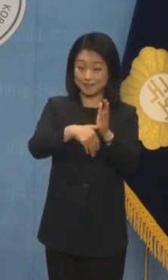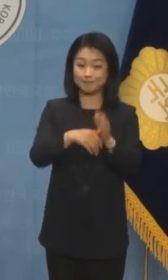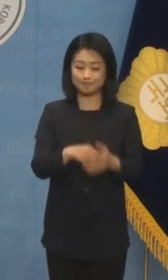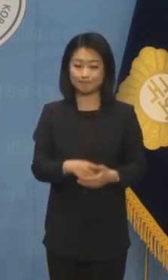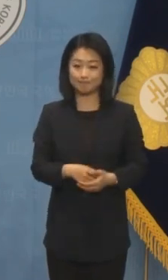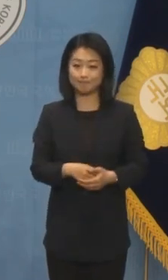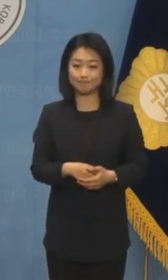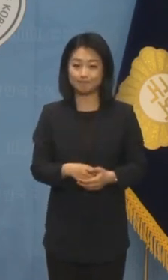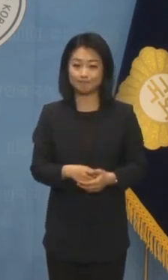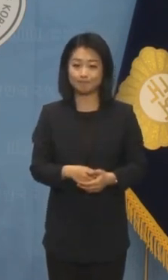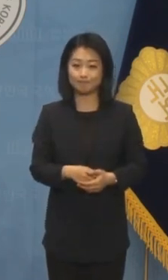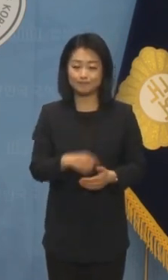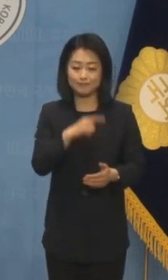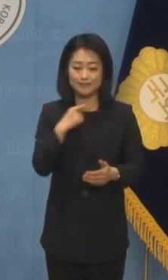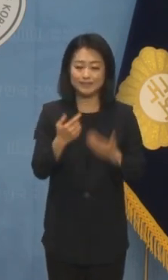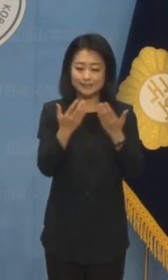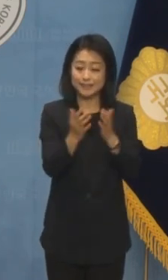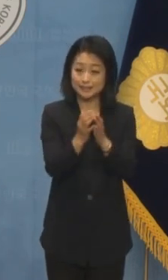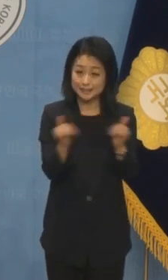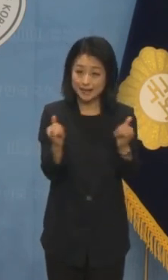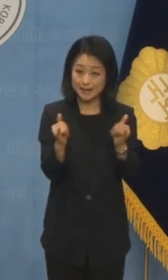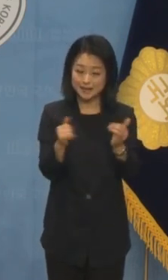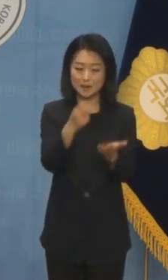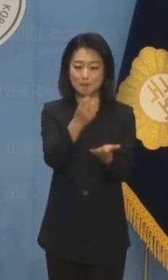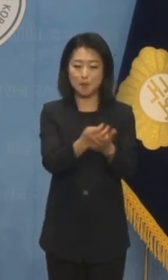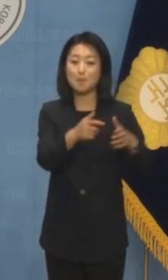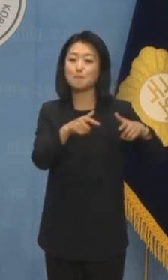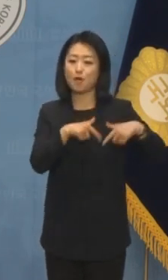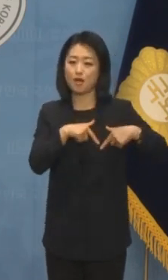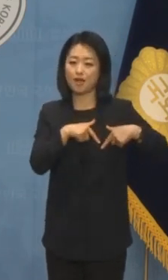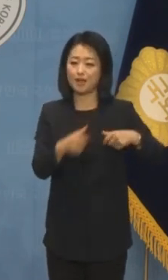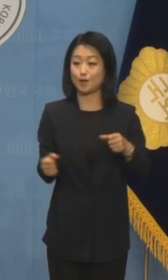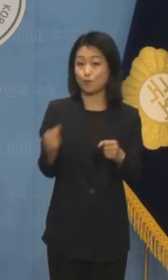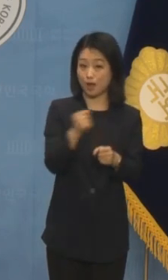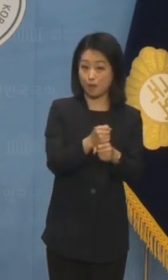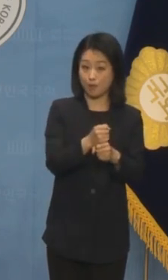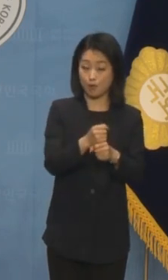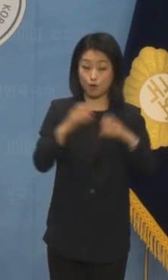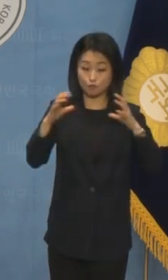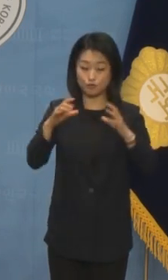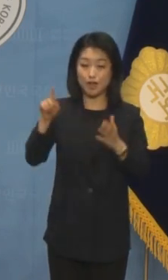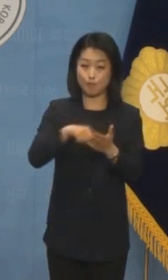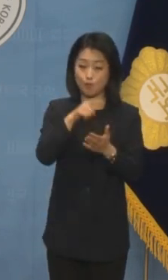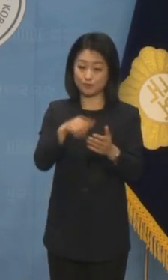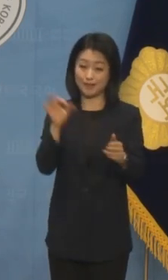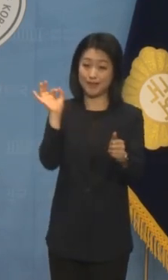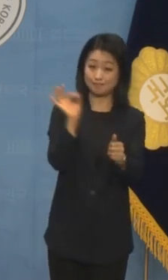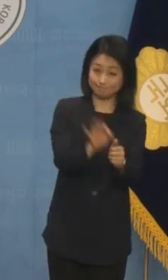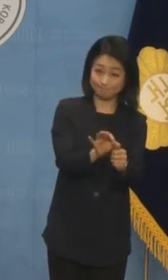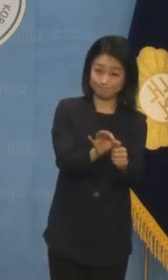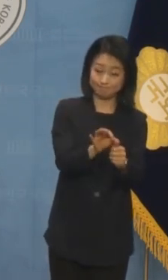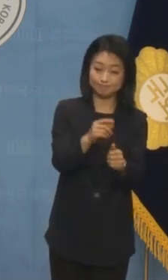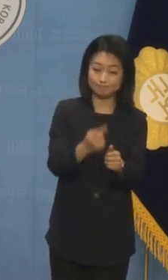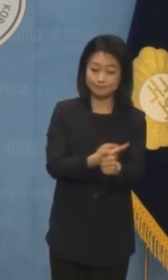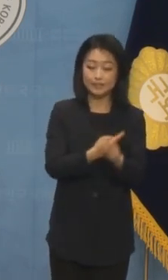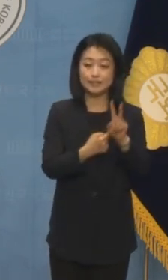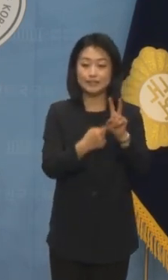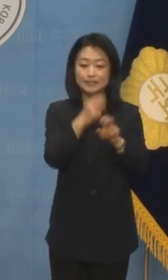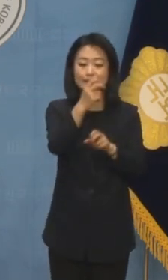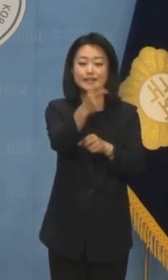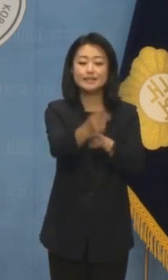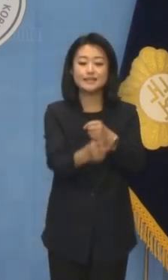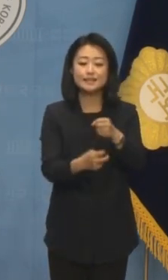통해 희생자들에 대한 법적 명예회복과 국가의 배보상이 가능하도록 지원해서 20여